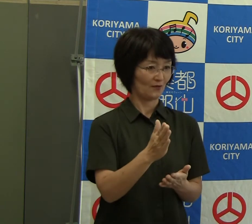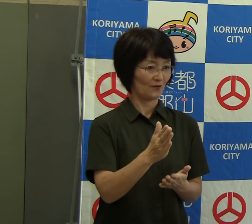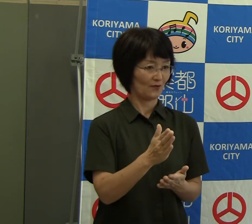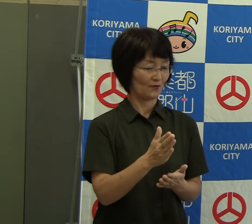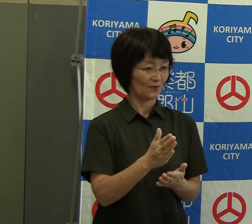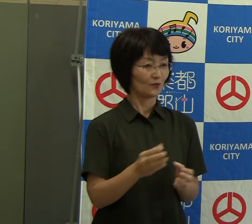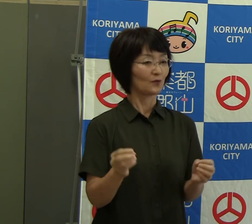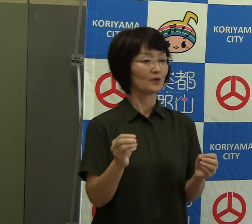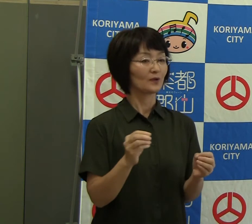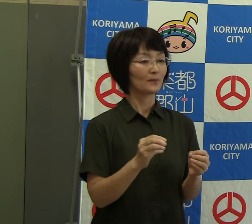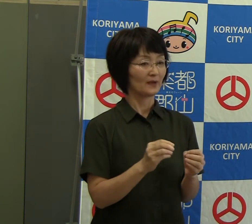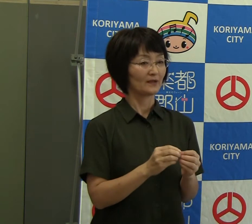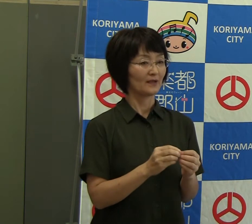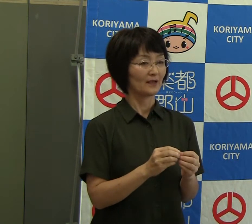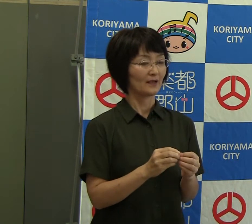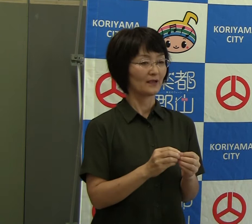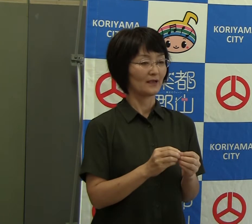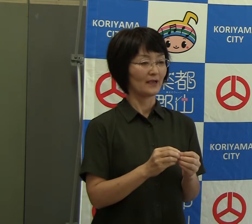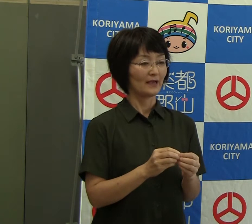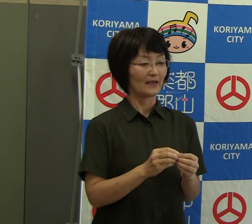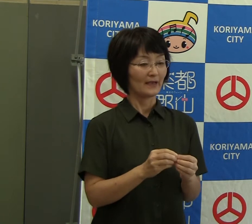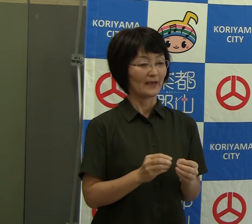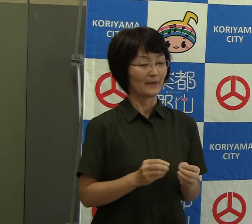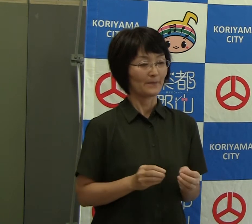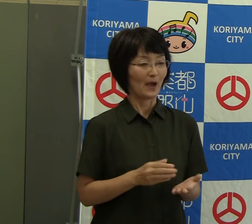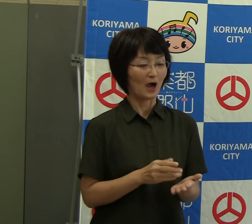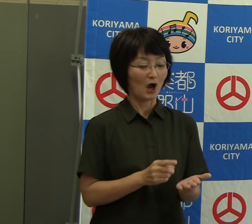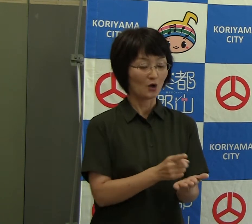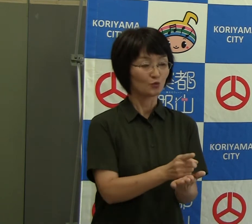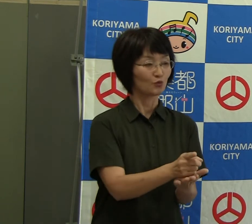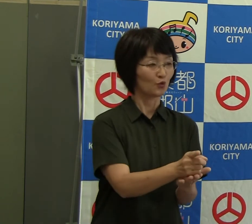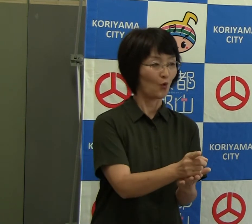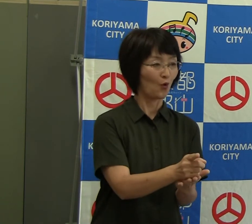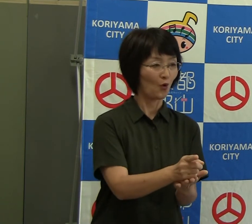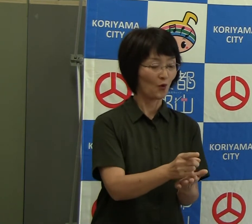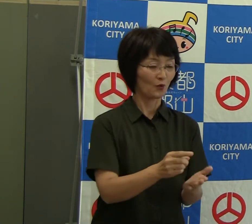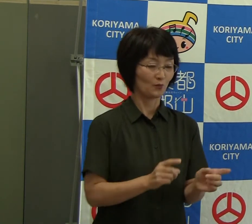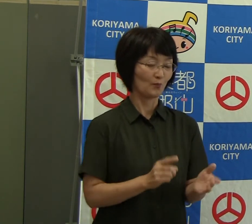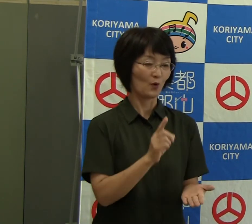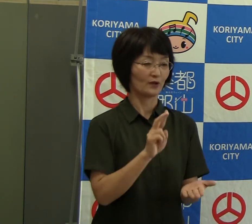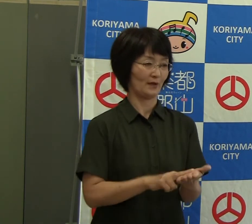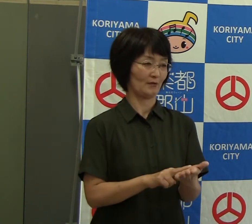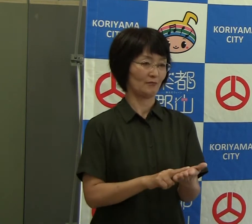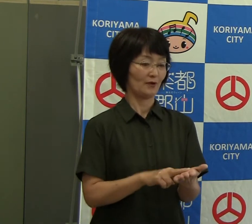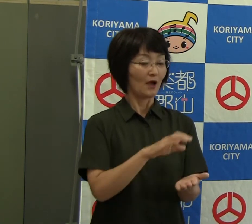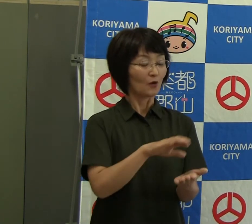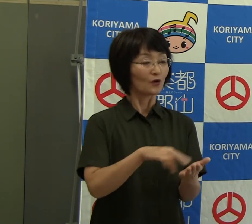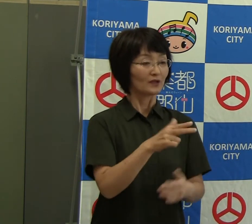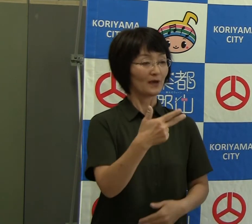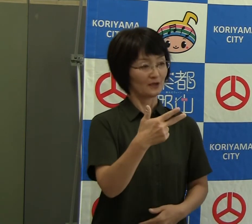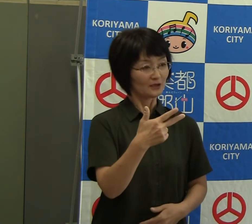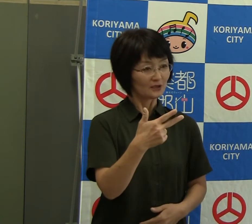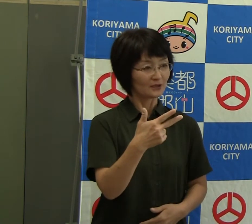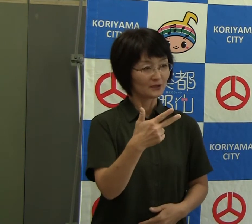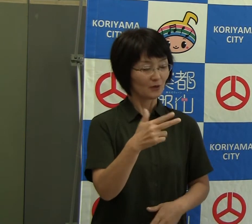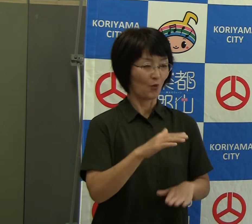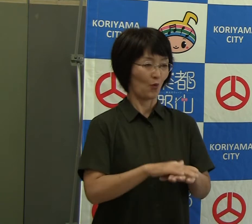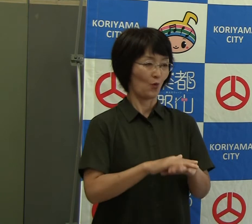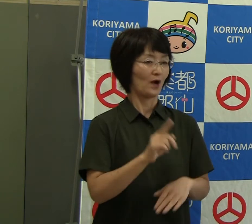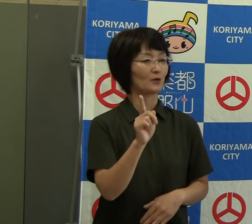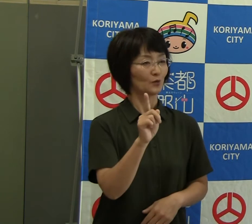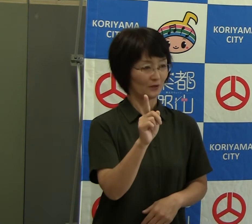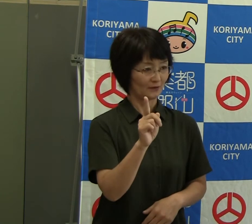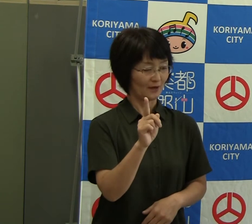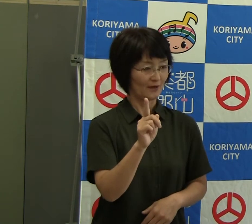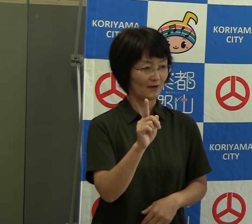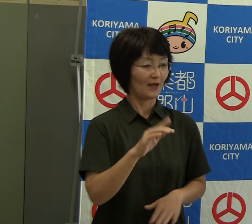って県内自治体の方でもルートの誘致とか進んでいる自治体もあると思うんですけども、郡山市としてはどうするのか、今の県段階のお